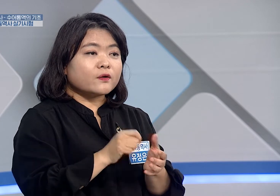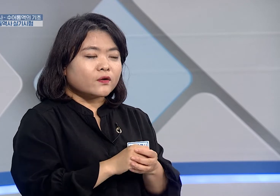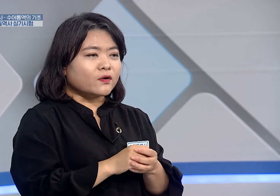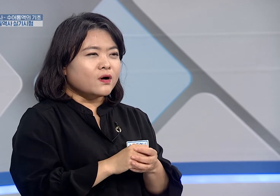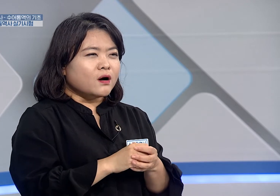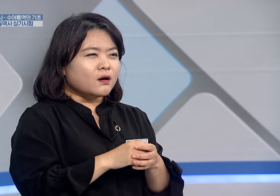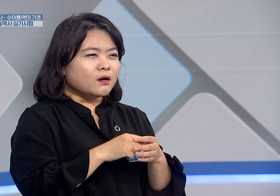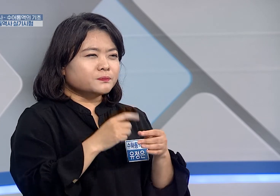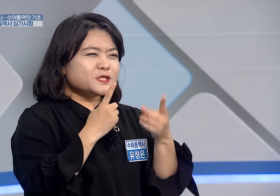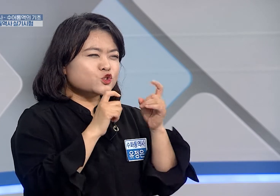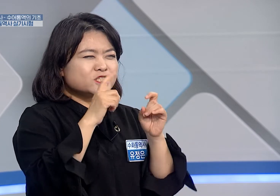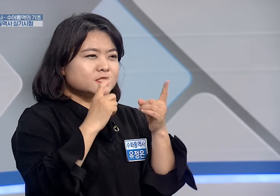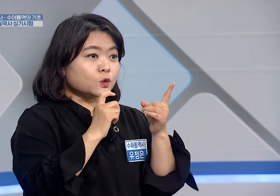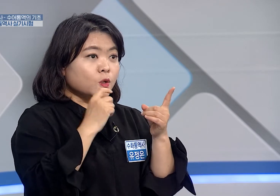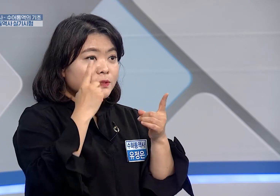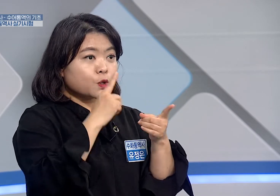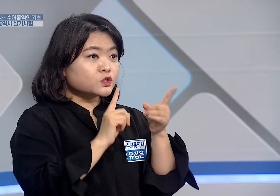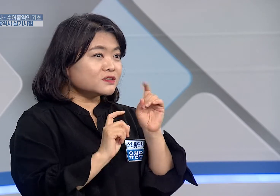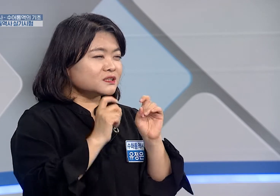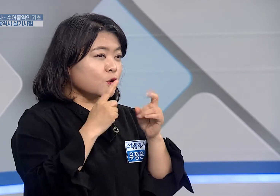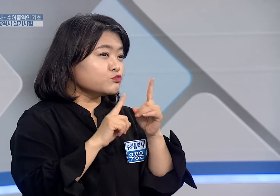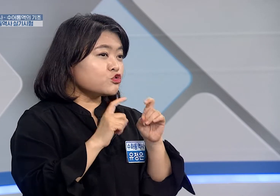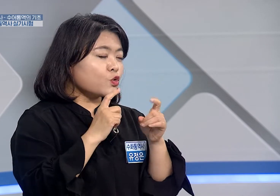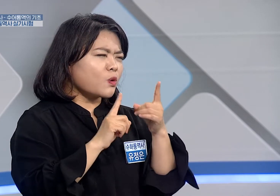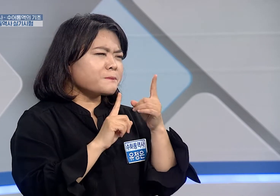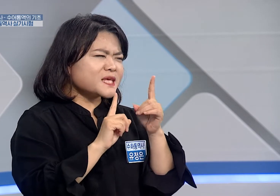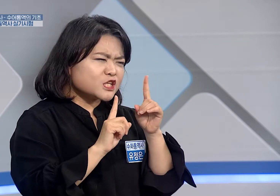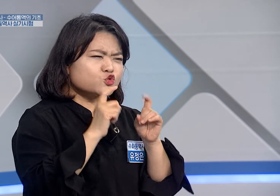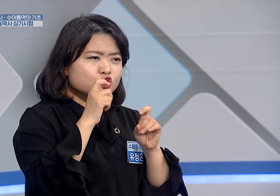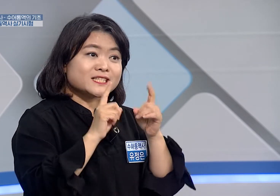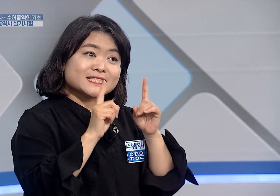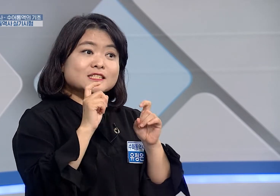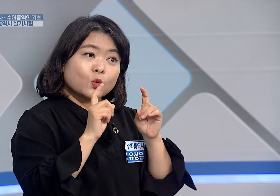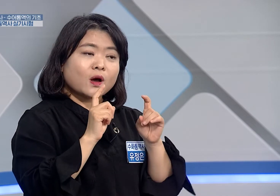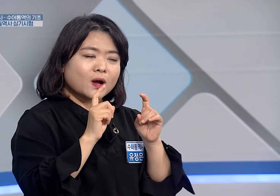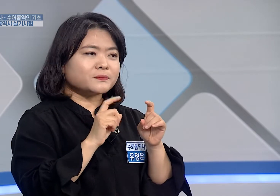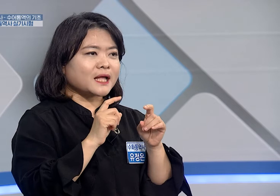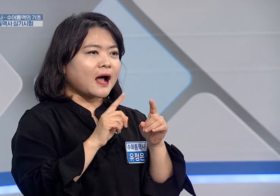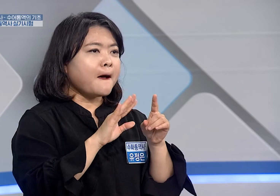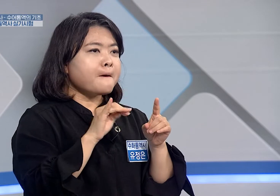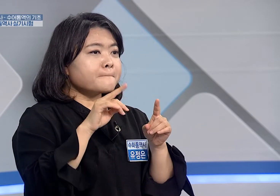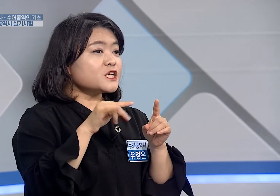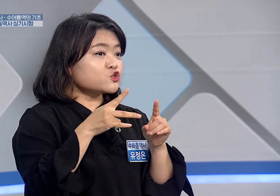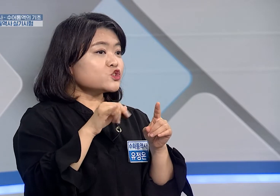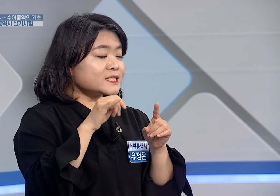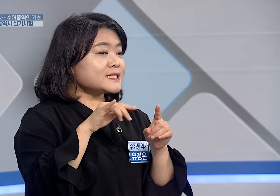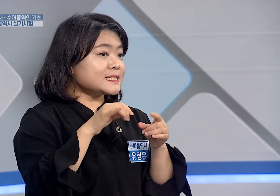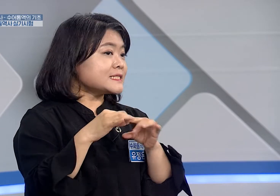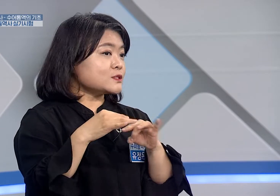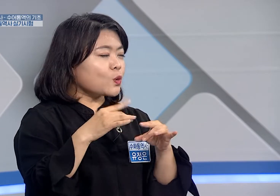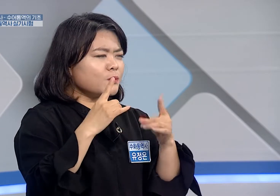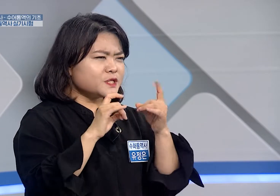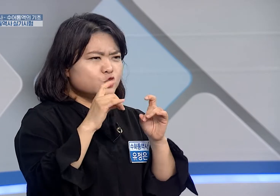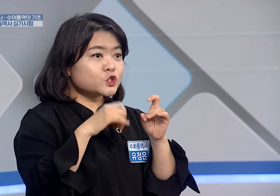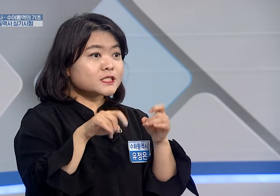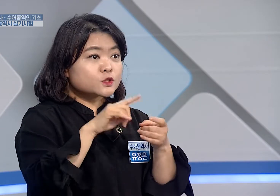있는데요. 비수지 신호, 이 표정을 전문 용어로 비수지 신호라고 합니다. 비수지